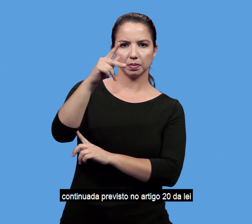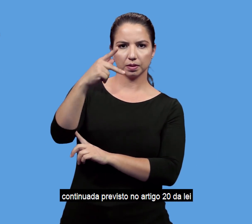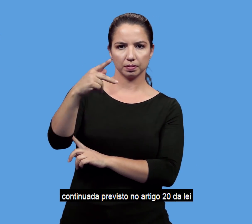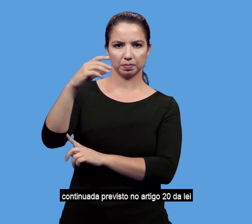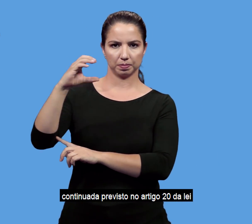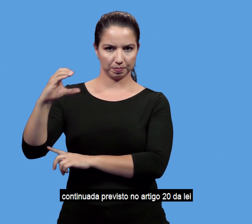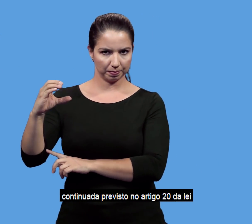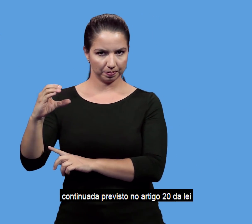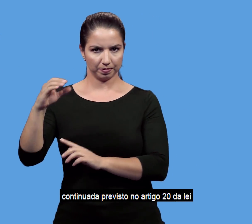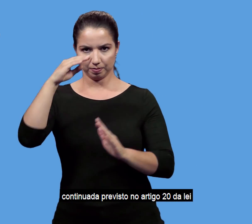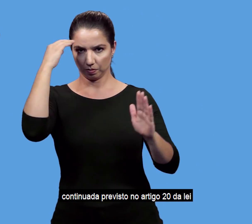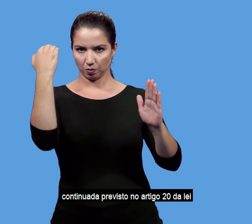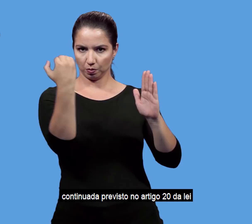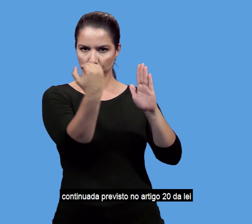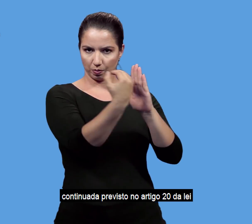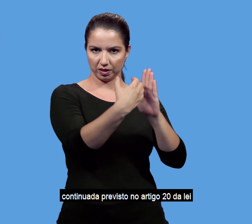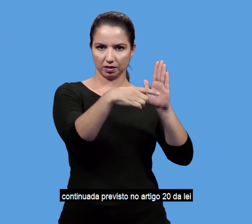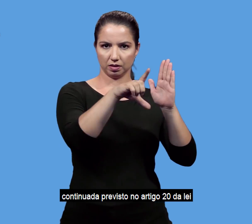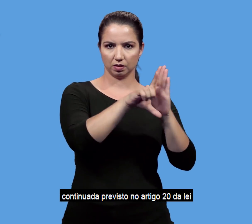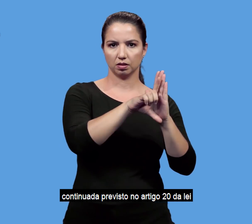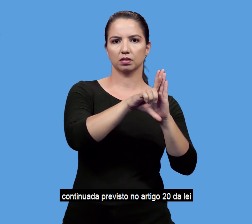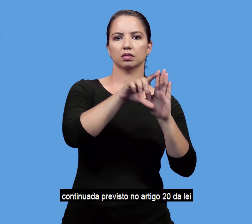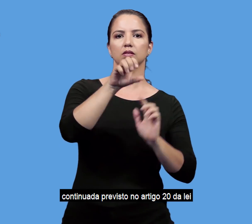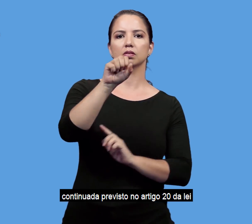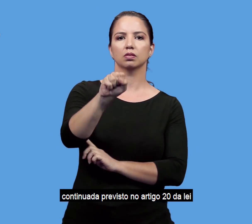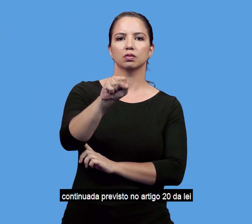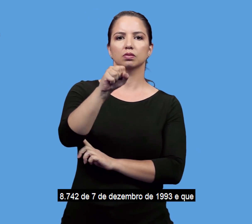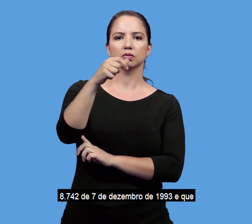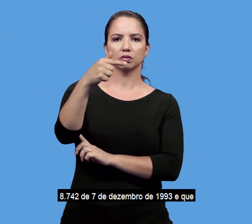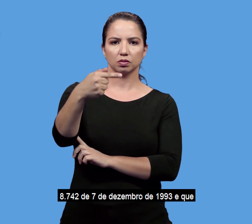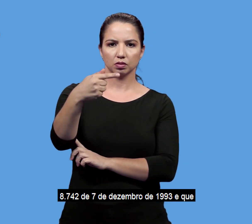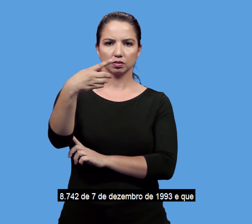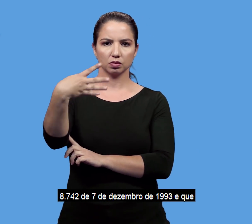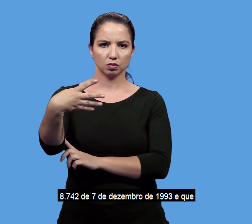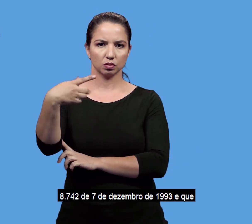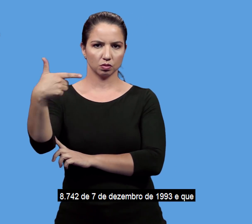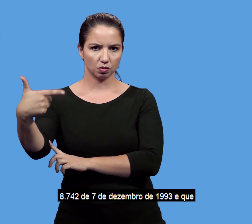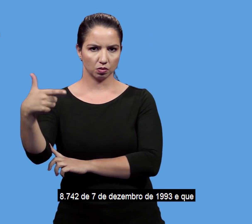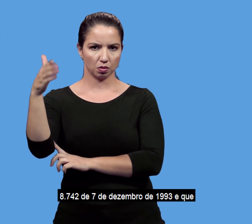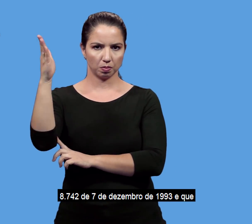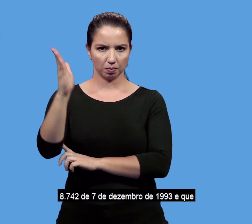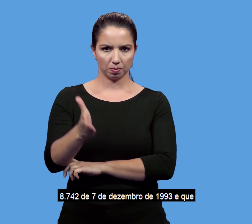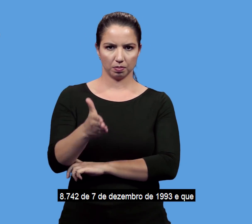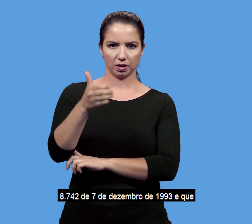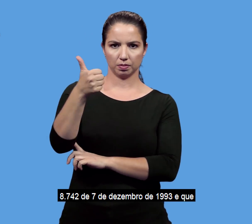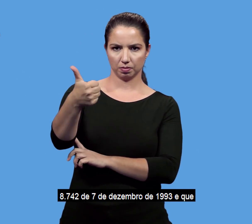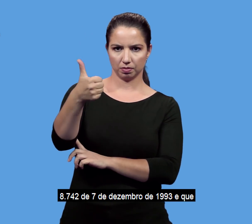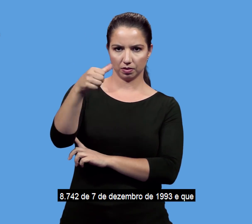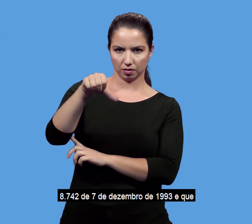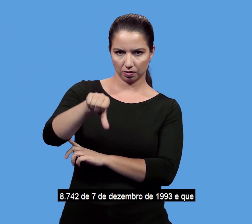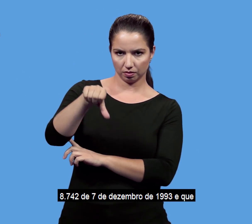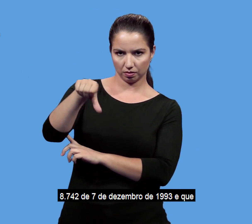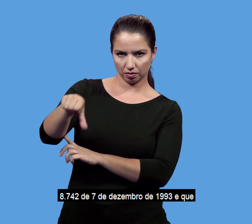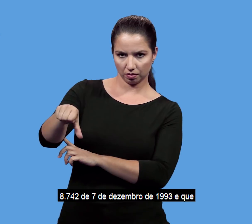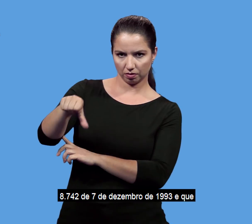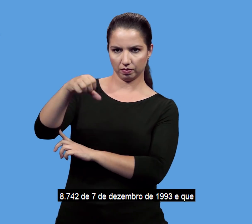no artigo 20 da lei 8.742 de 7 de dezembro de 1993